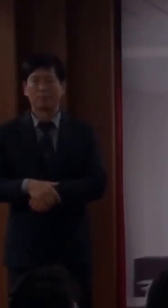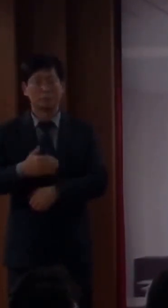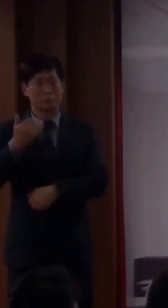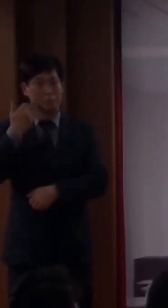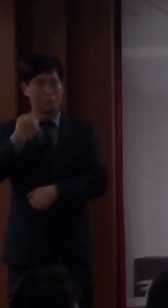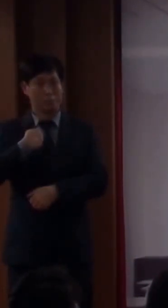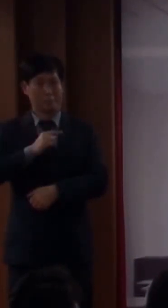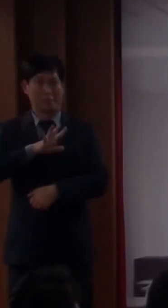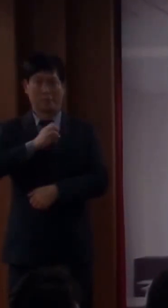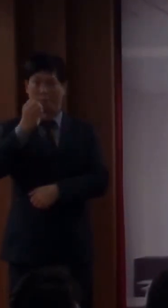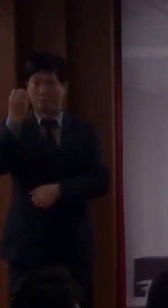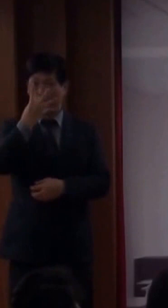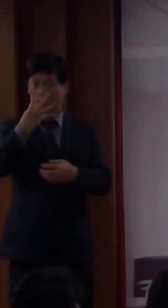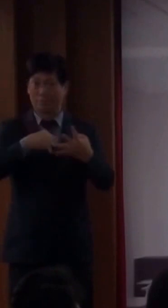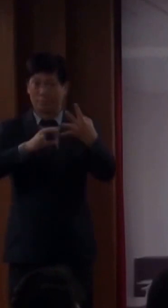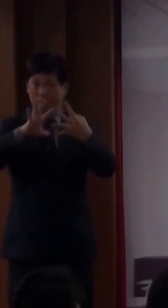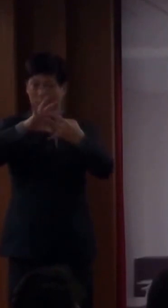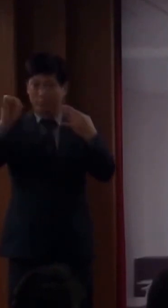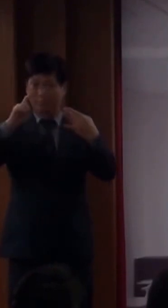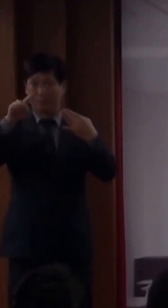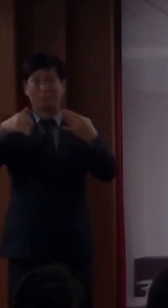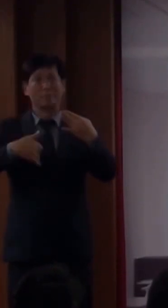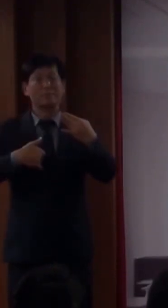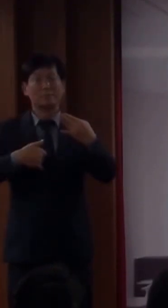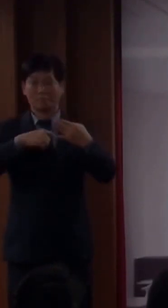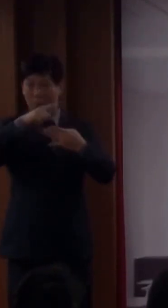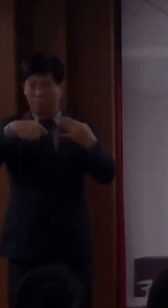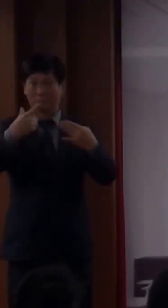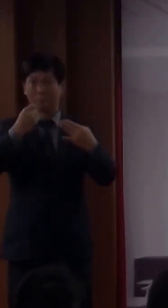如果你有4笔，你选了3笔，那你